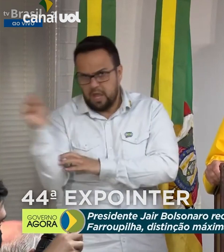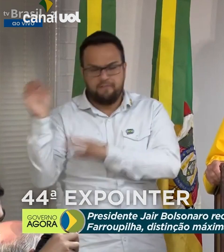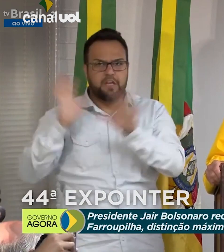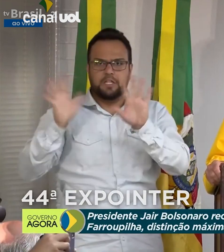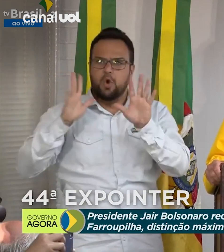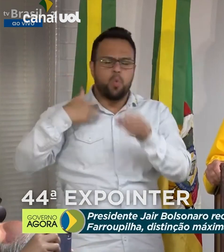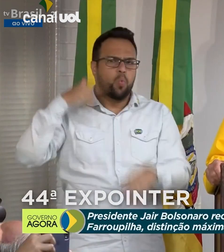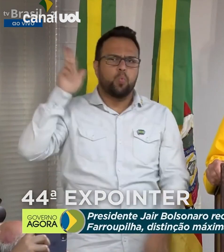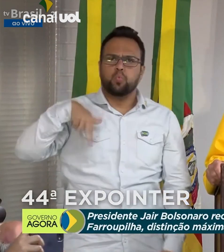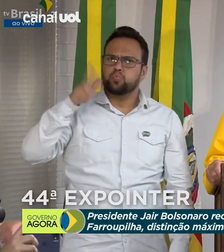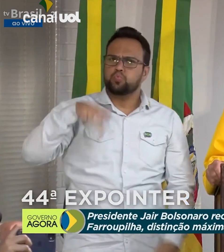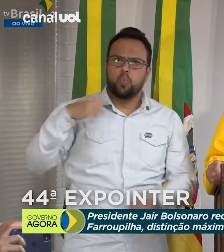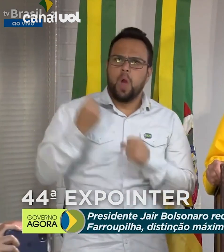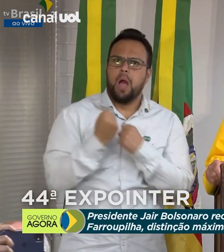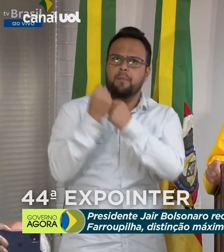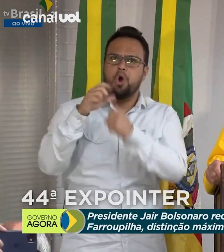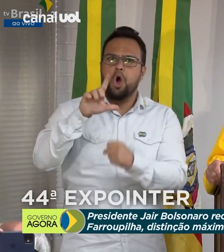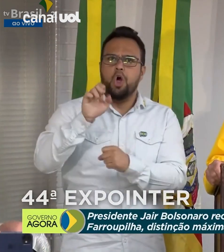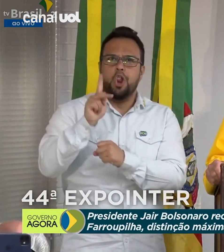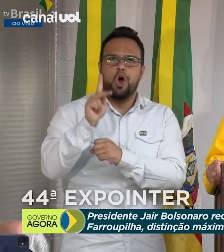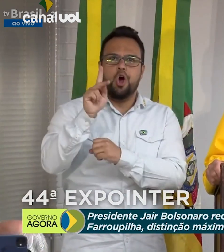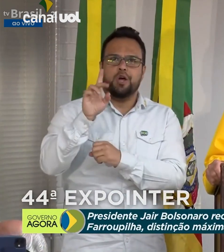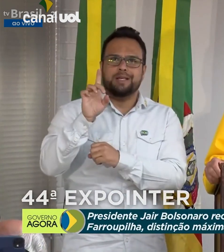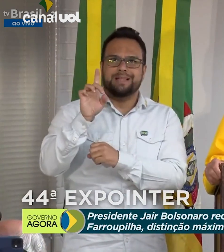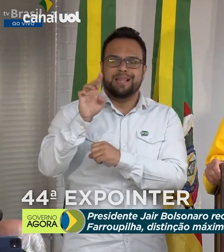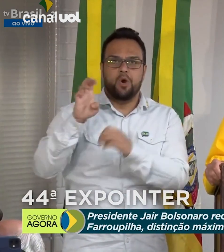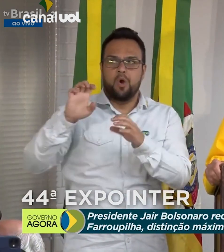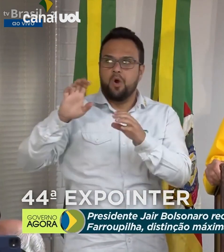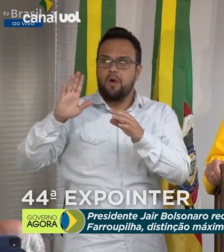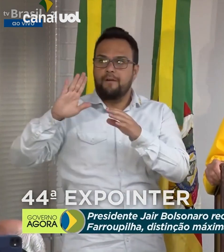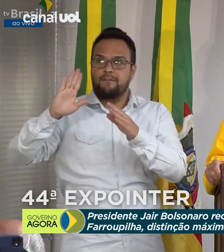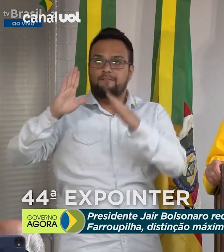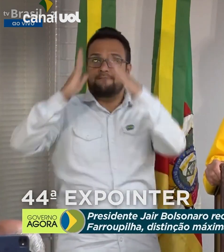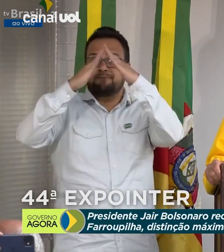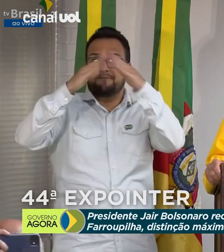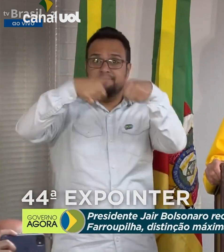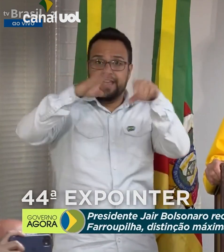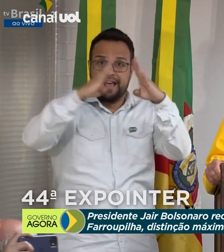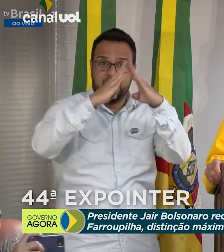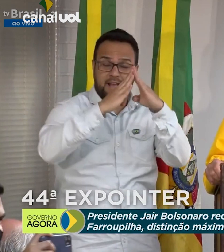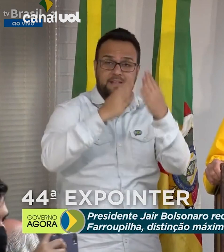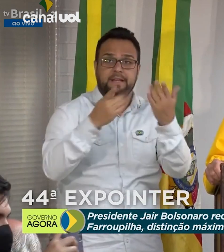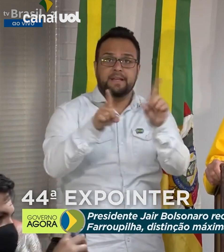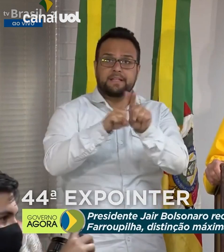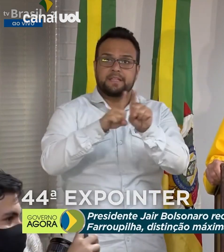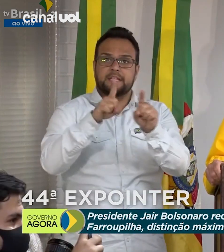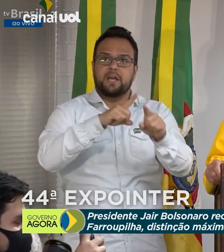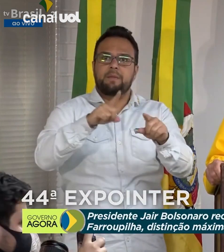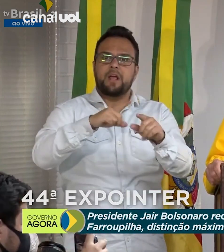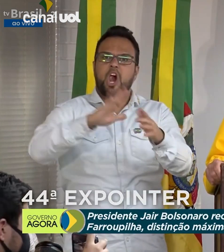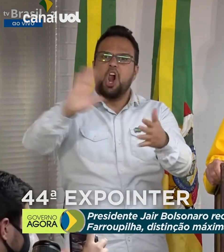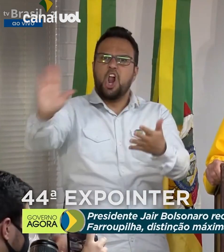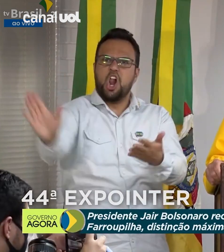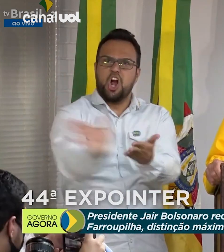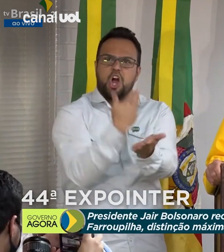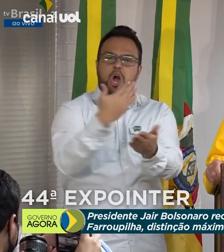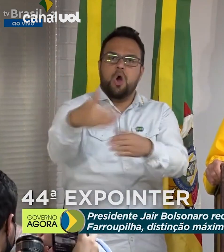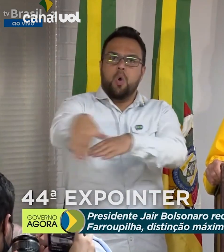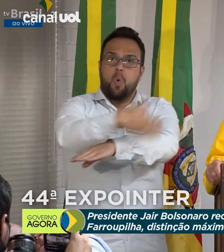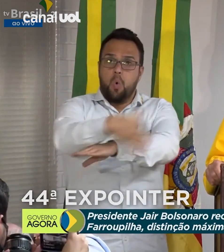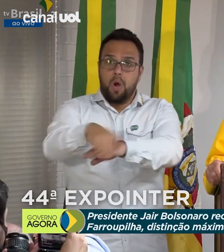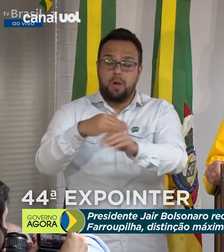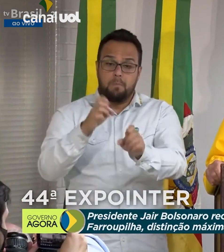Nunca apoiamos lockdowns, medidas restritivas, medidas de como toque de recolher, entre outros.